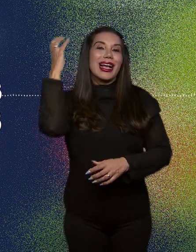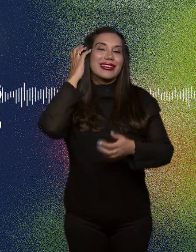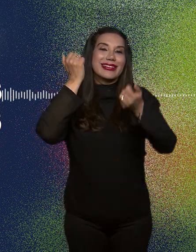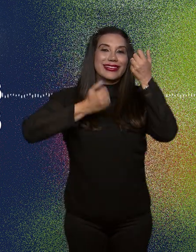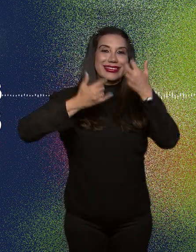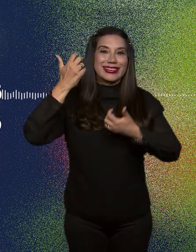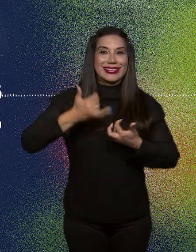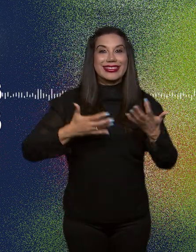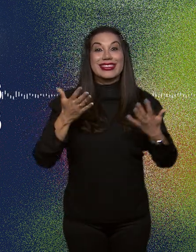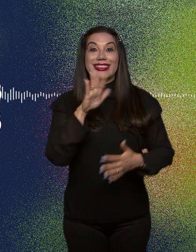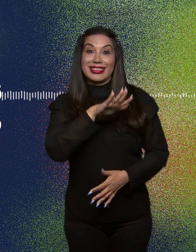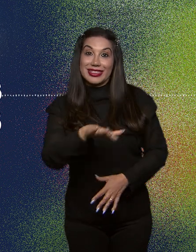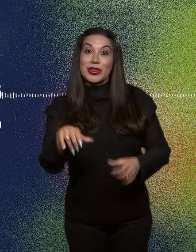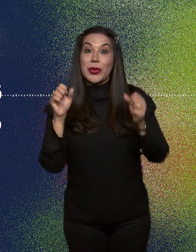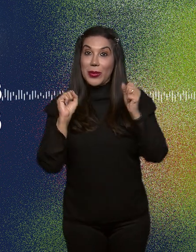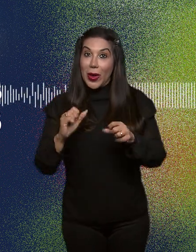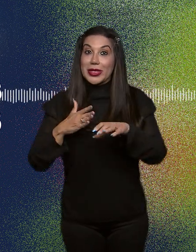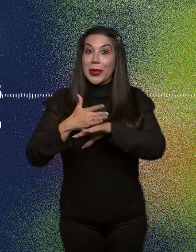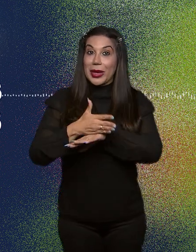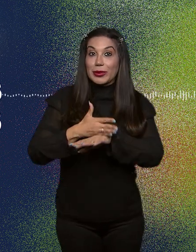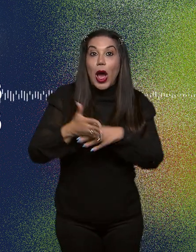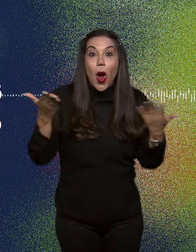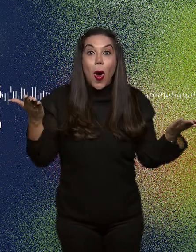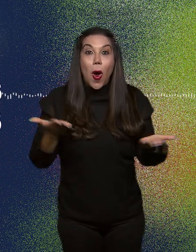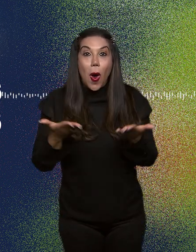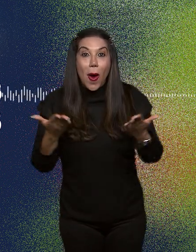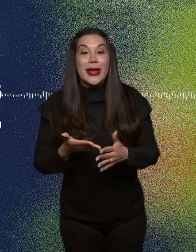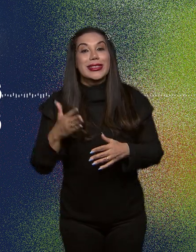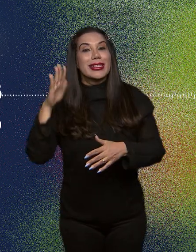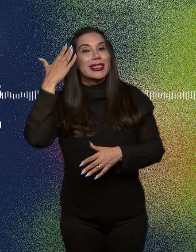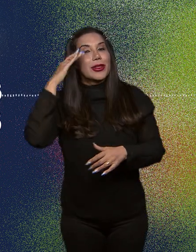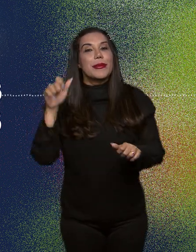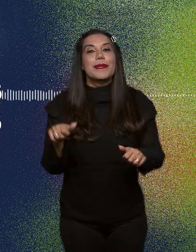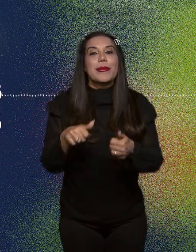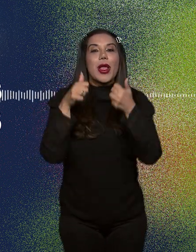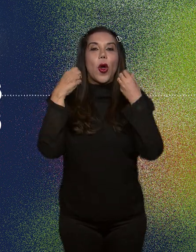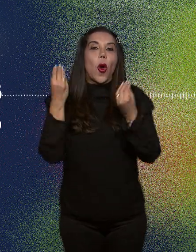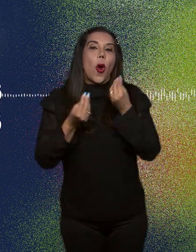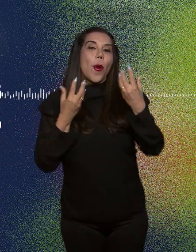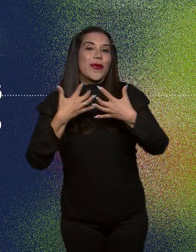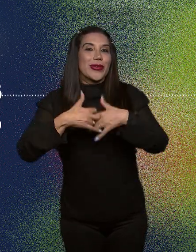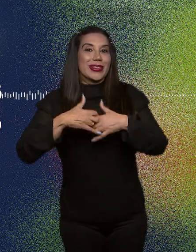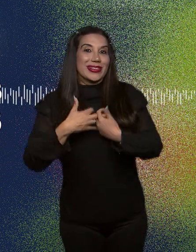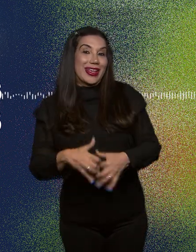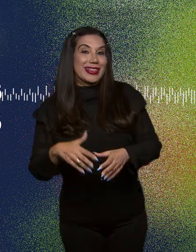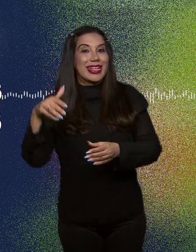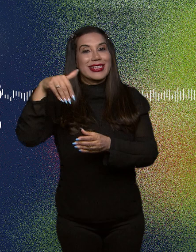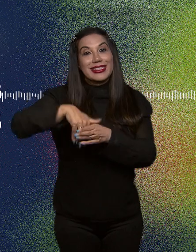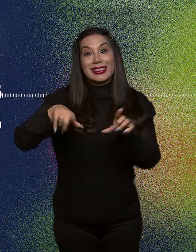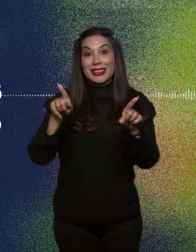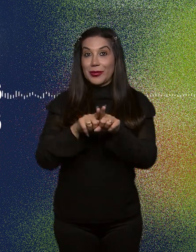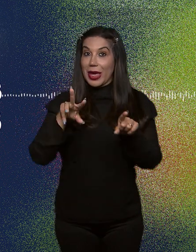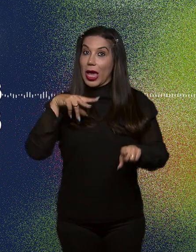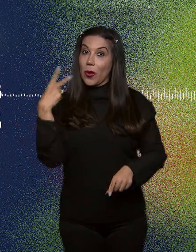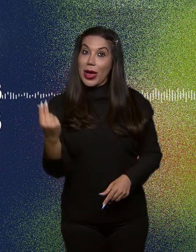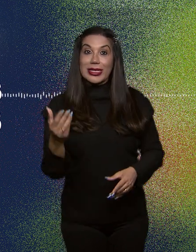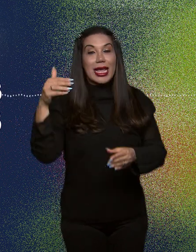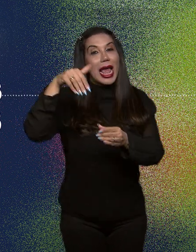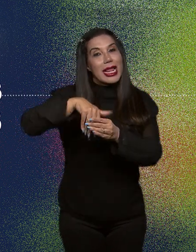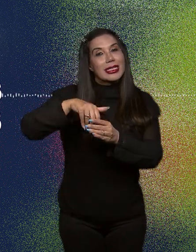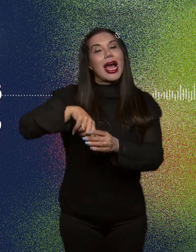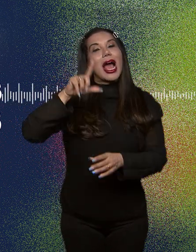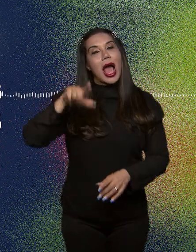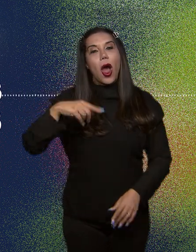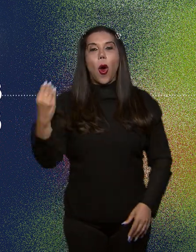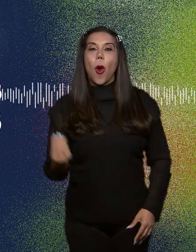explicadinho. E as crianças podem participar hoje, entendendo melhor como é que funciona as eleições, né? E também eu acho que as eleições são